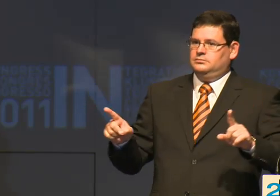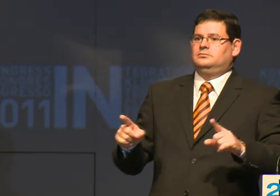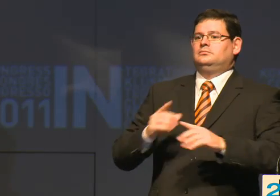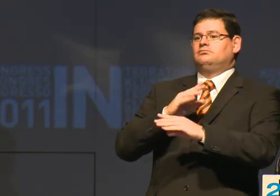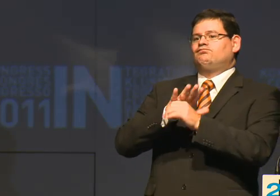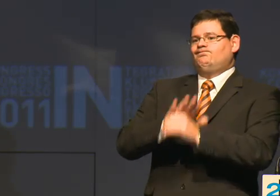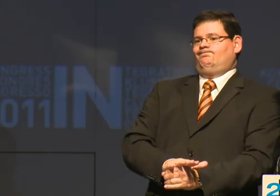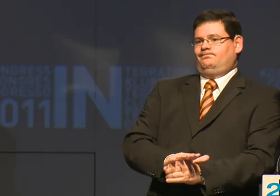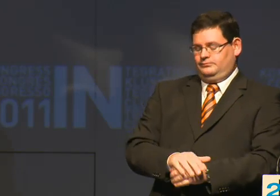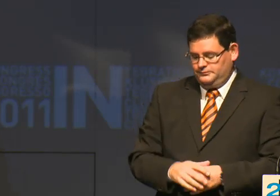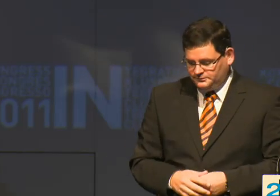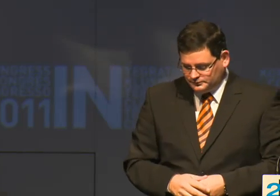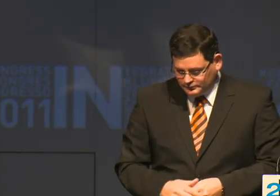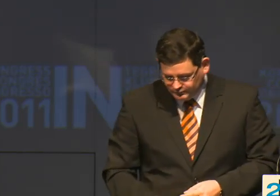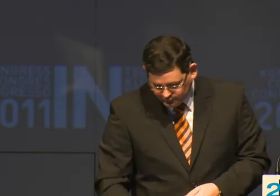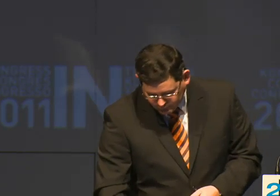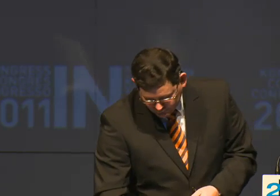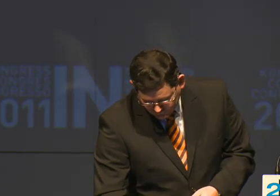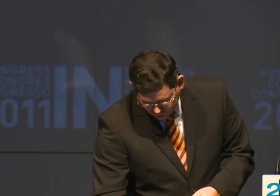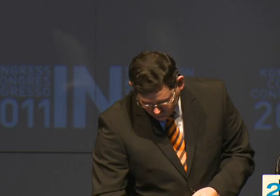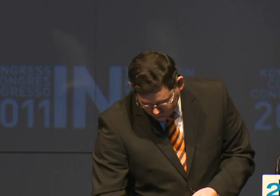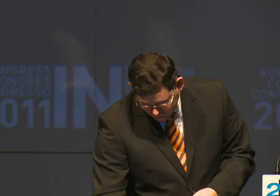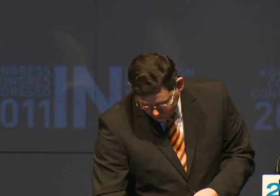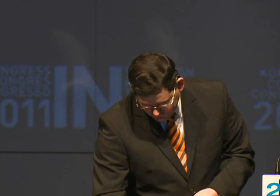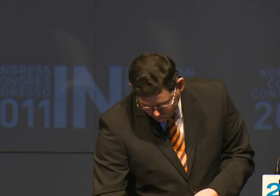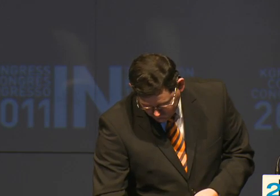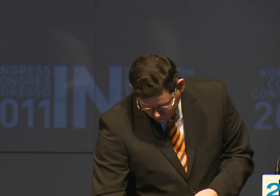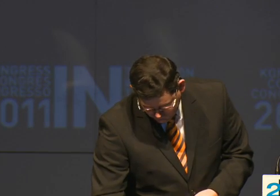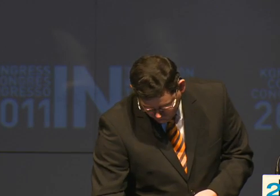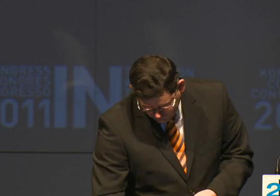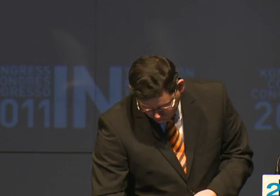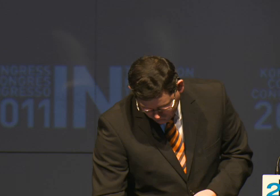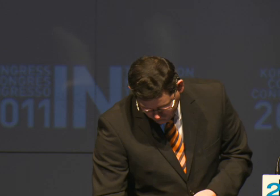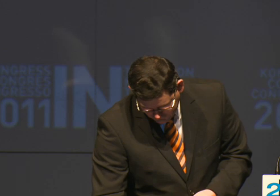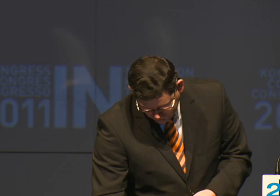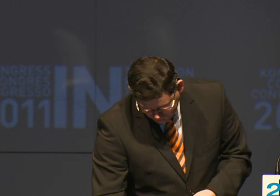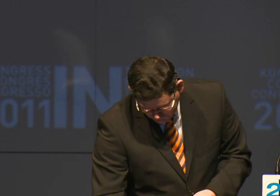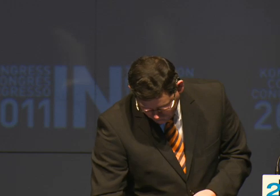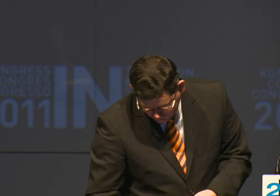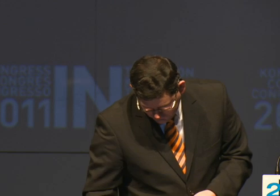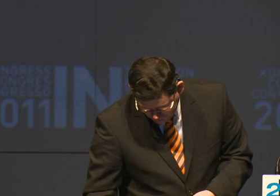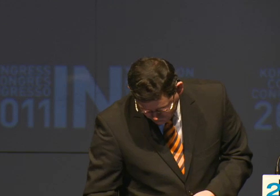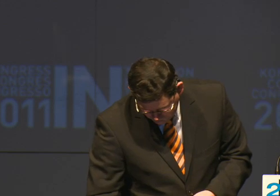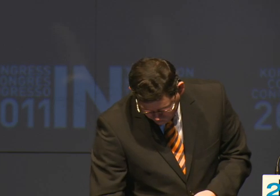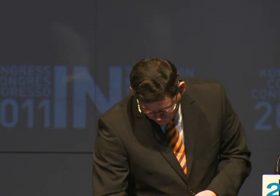droits, que ce soit au travail, dans l'éducation, à l'école, etc. Toutes ces formes de discrimination doivent être abolies.